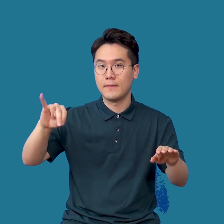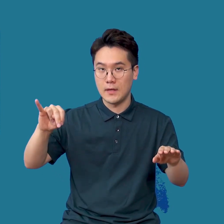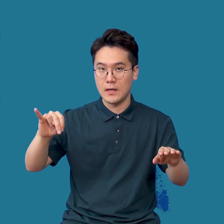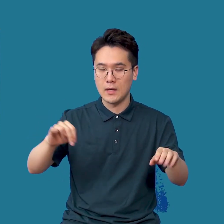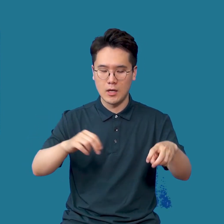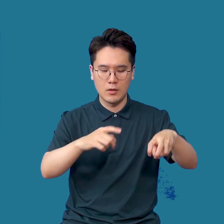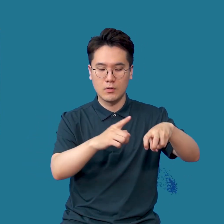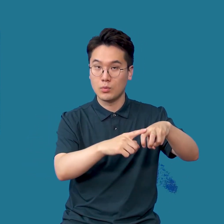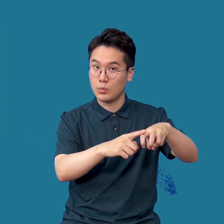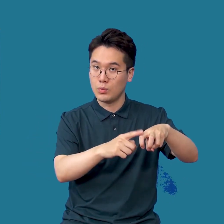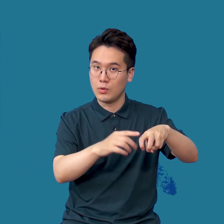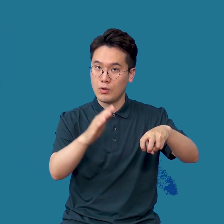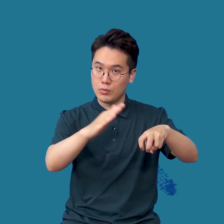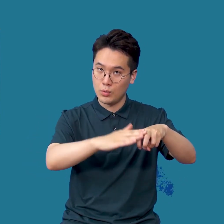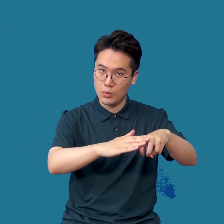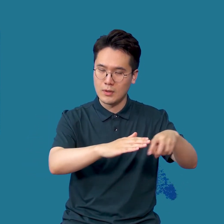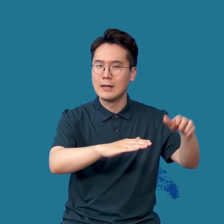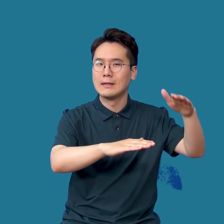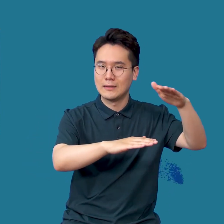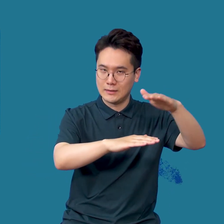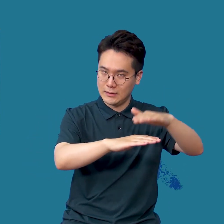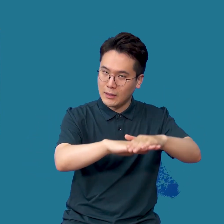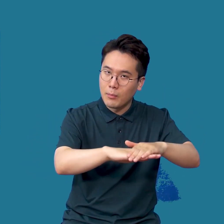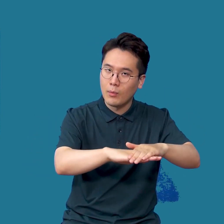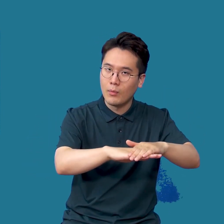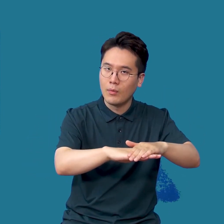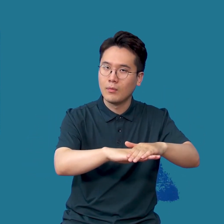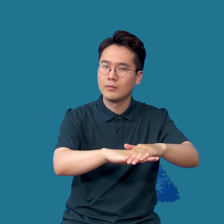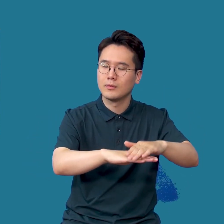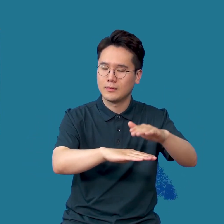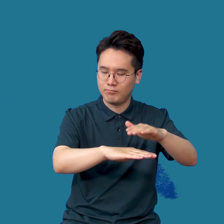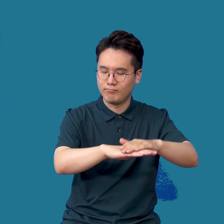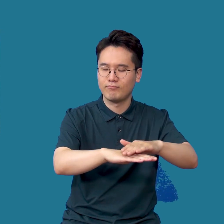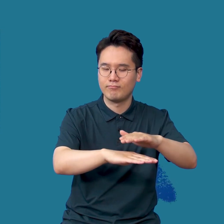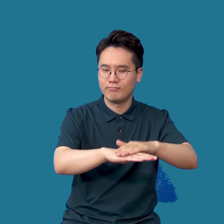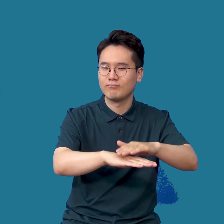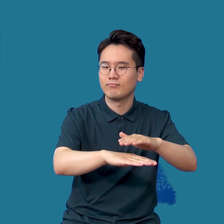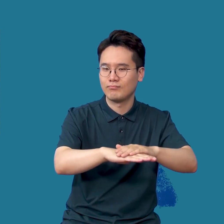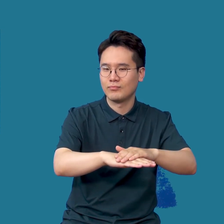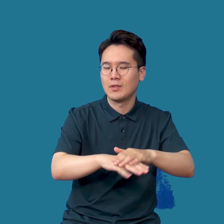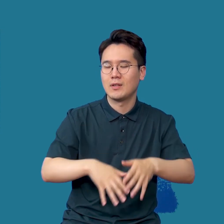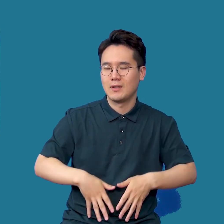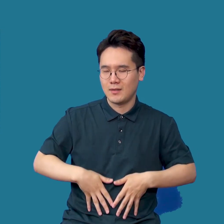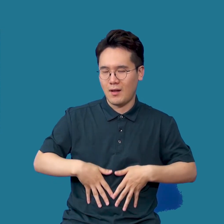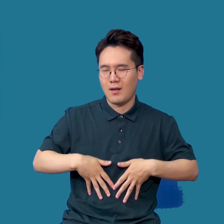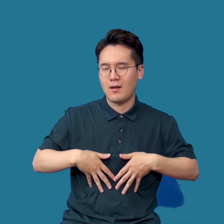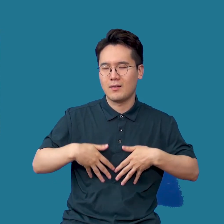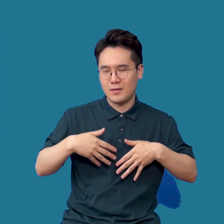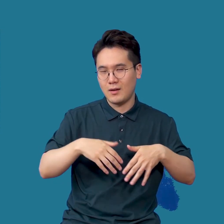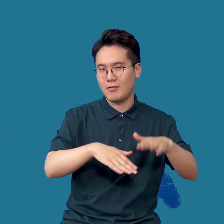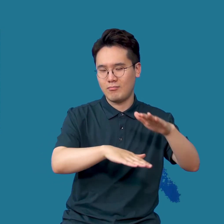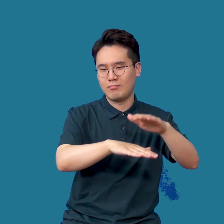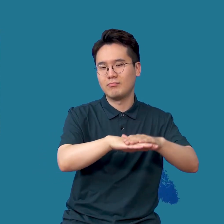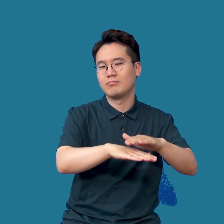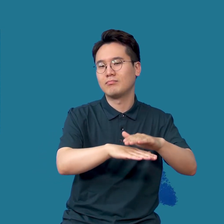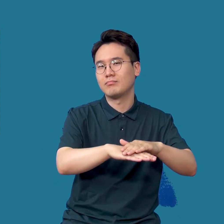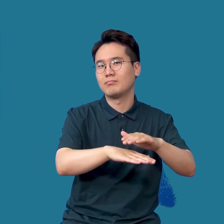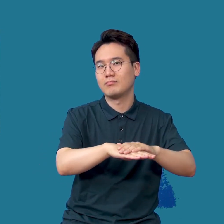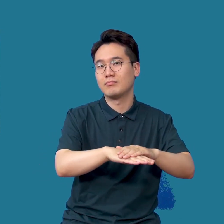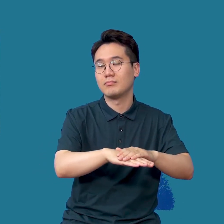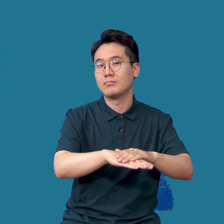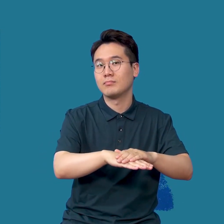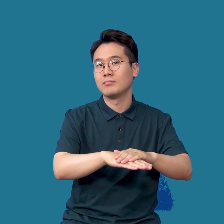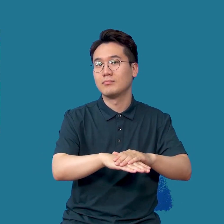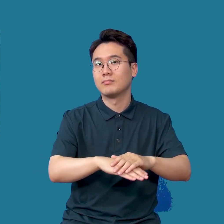잡고는 토닥토닥 토닥여 줍니다. 너무나도 따뜻하게 토닥거려 줍니다. 그